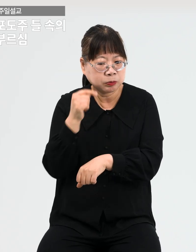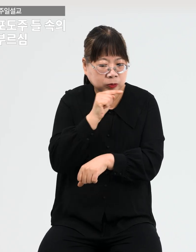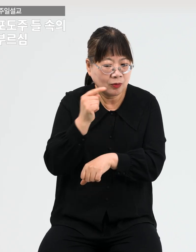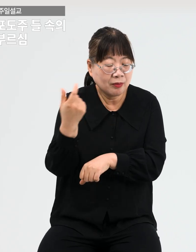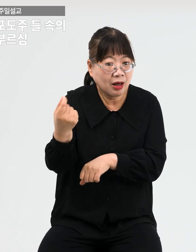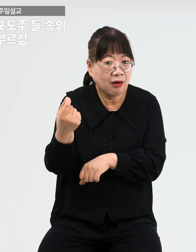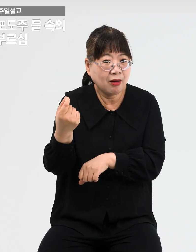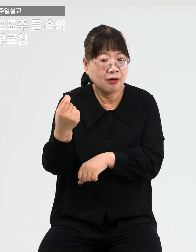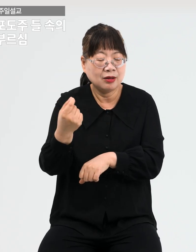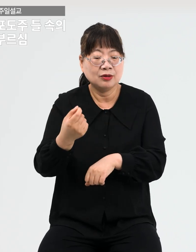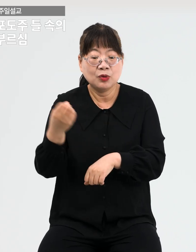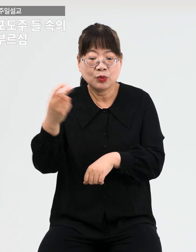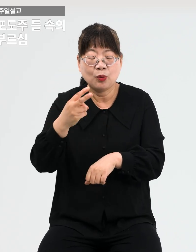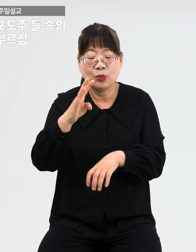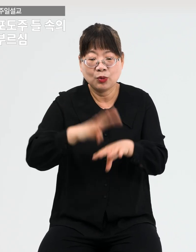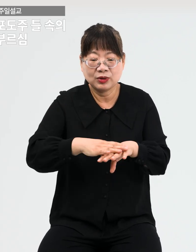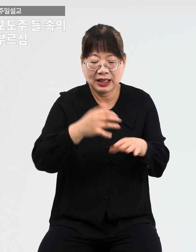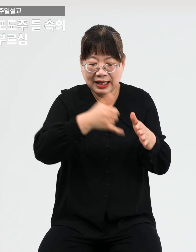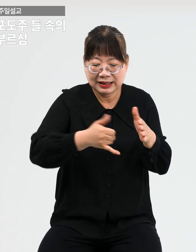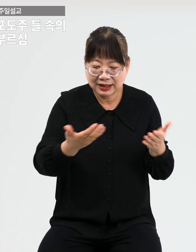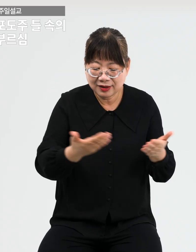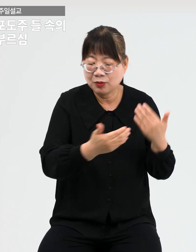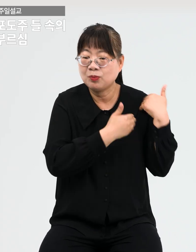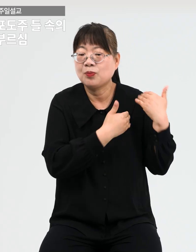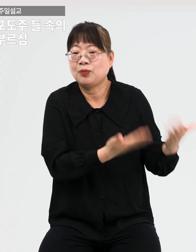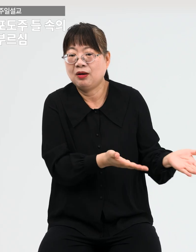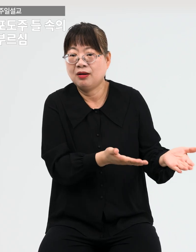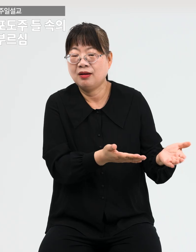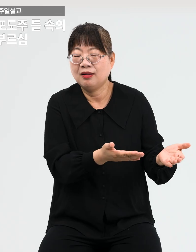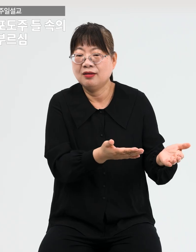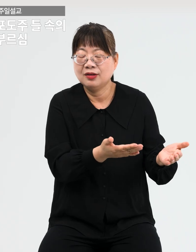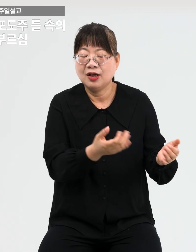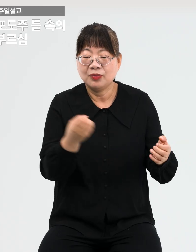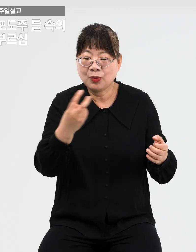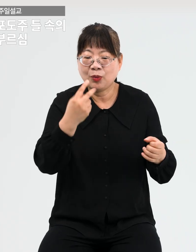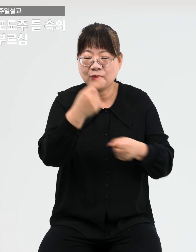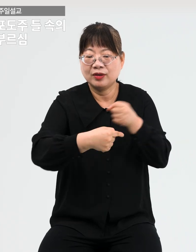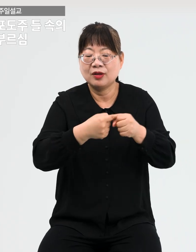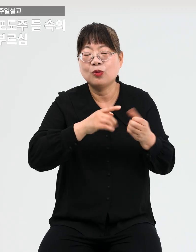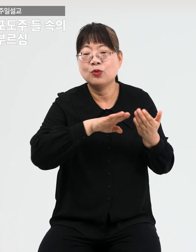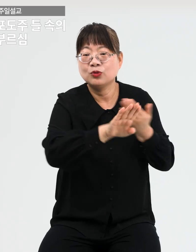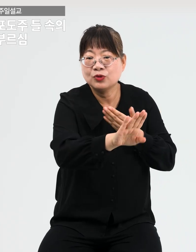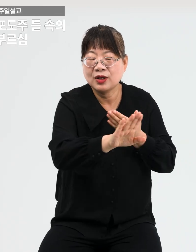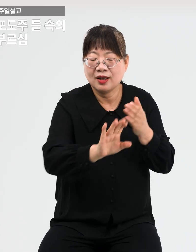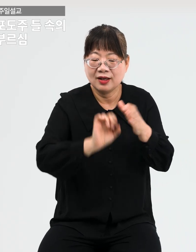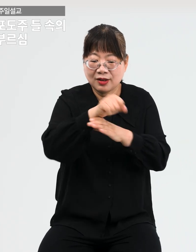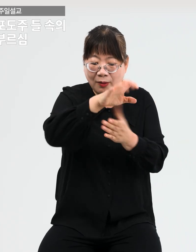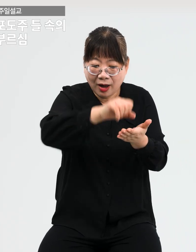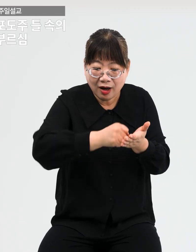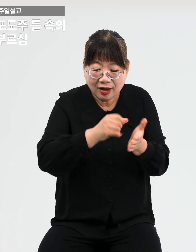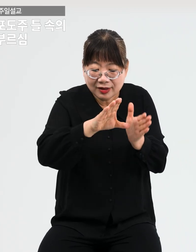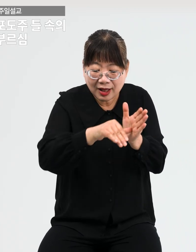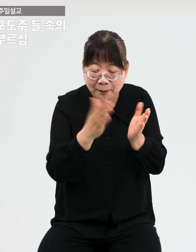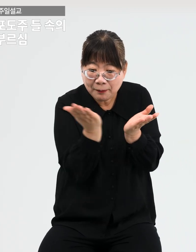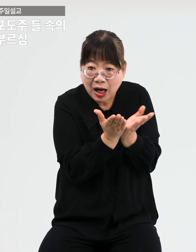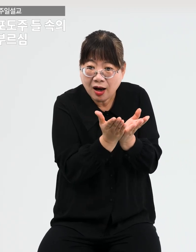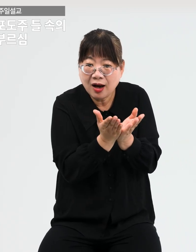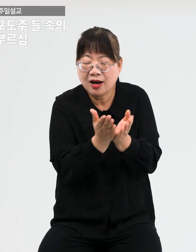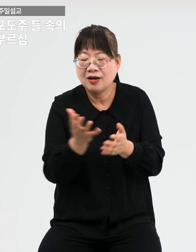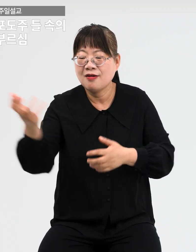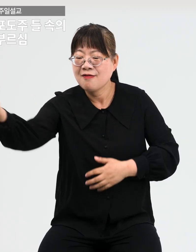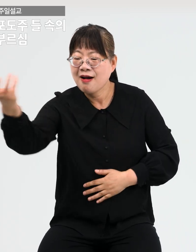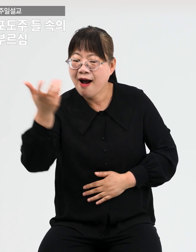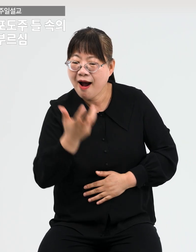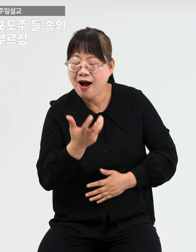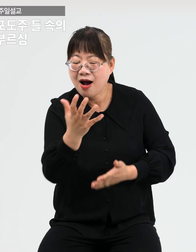농사하면서 살게 내비둬요. 그리고 또 결실할 때가 되면 들어와서 싹